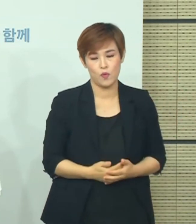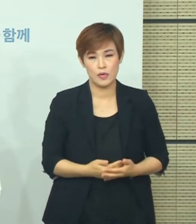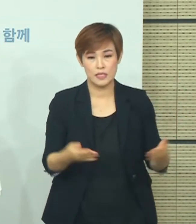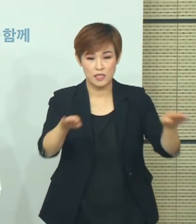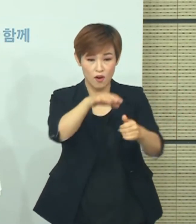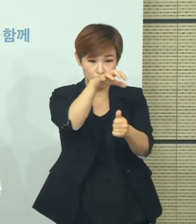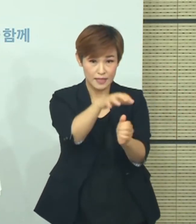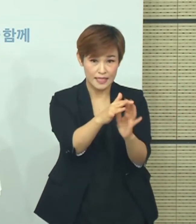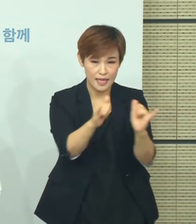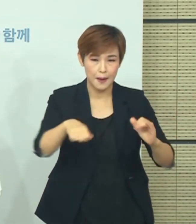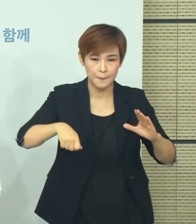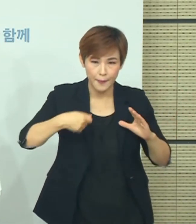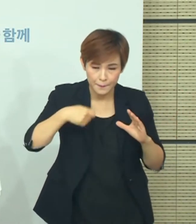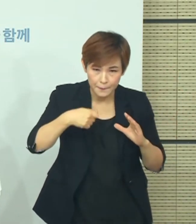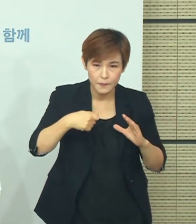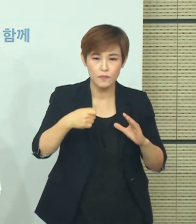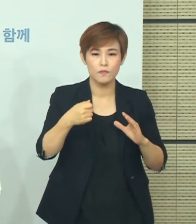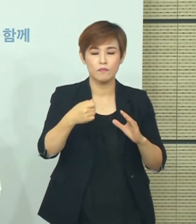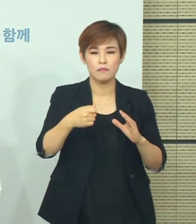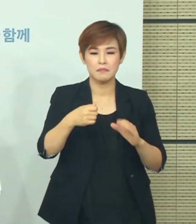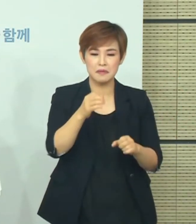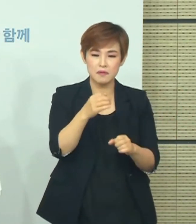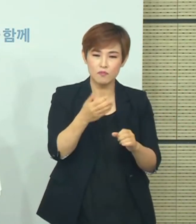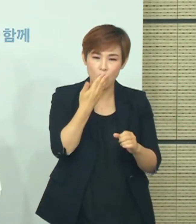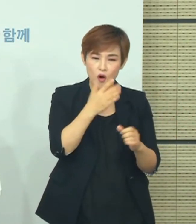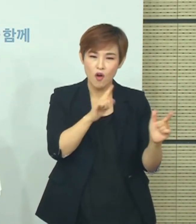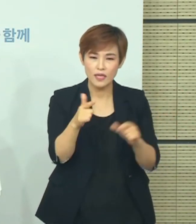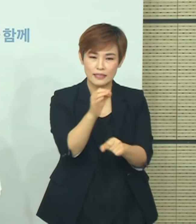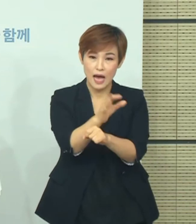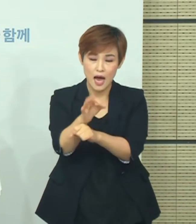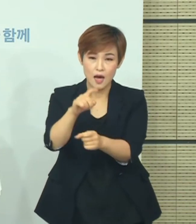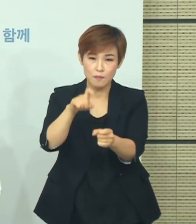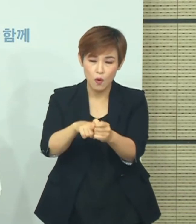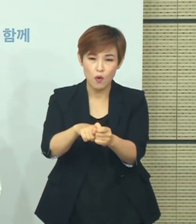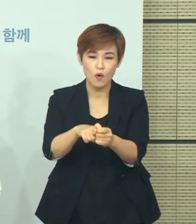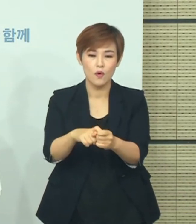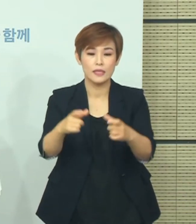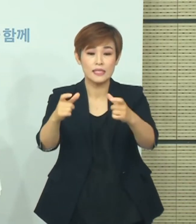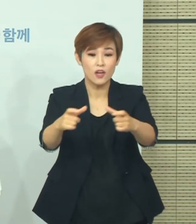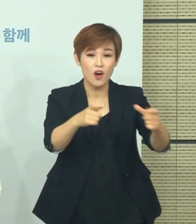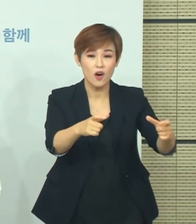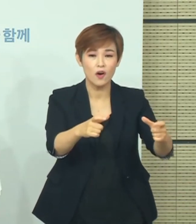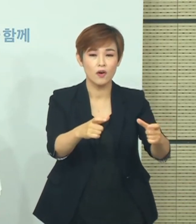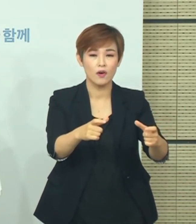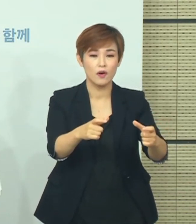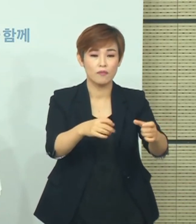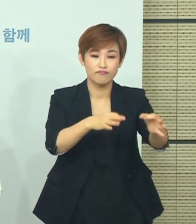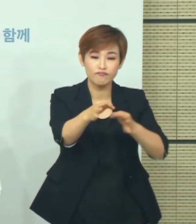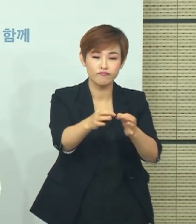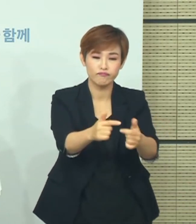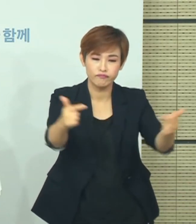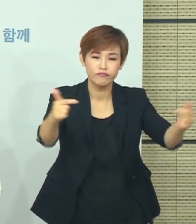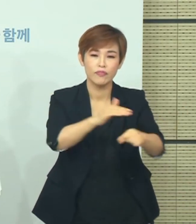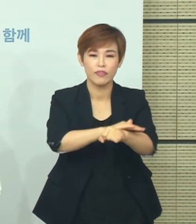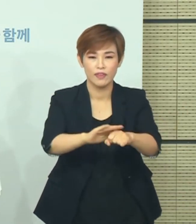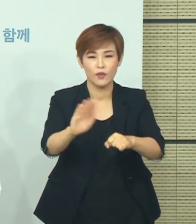격리자의 식사, 물품 구입으로 지방 상권의 활성화에도 기여할 것으로 기대합니다.